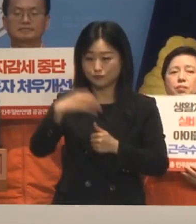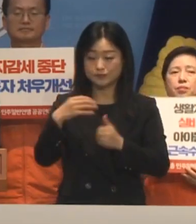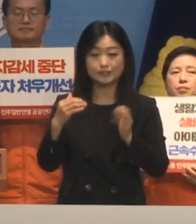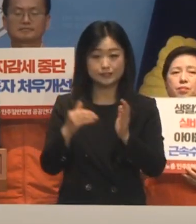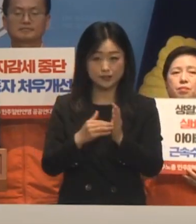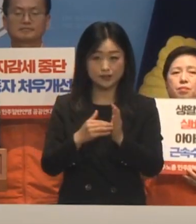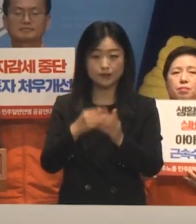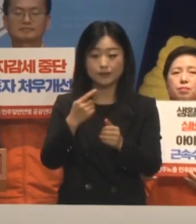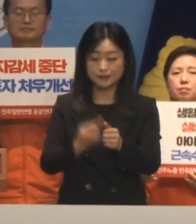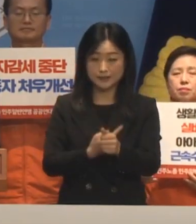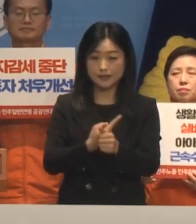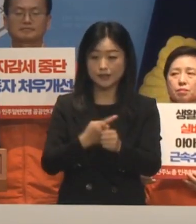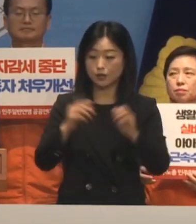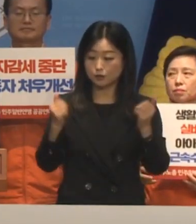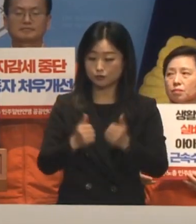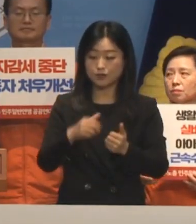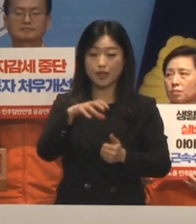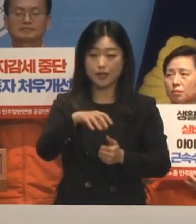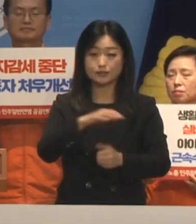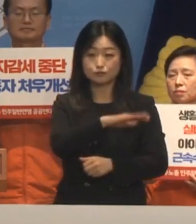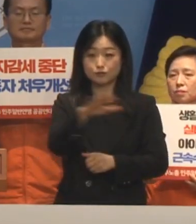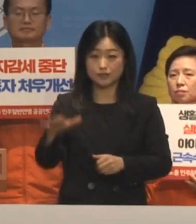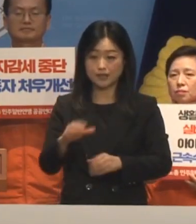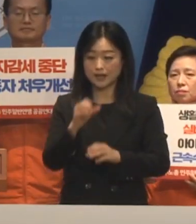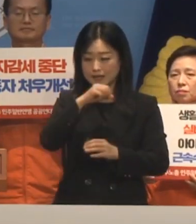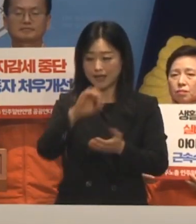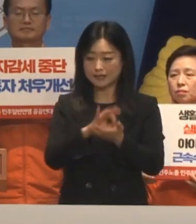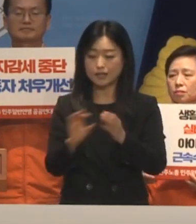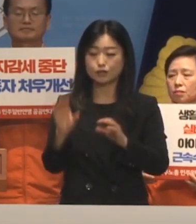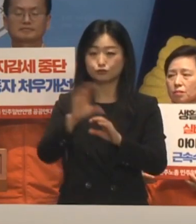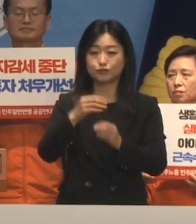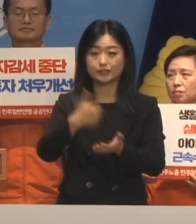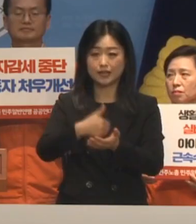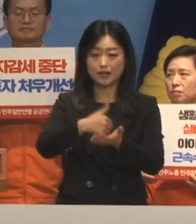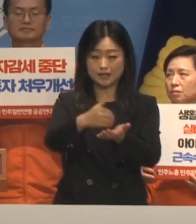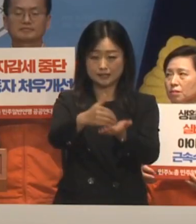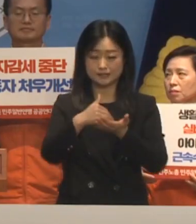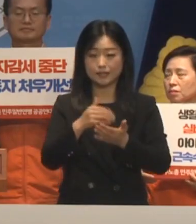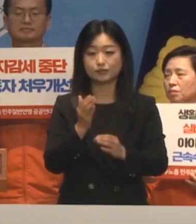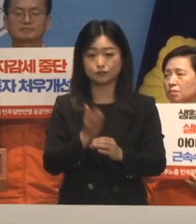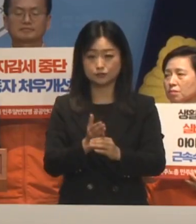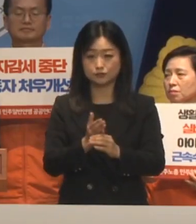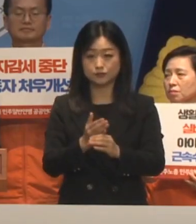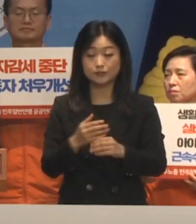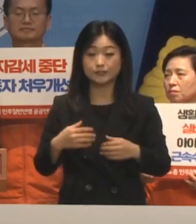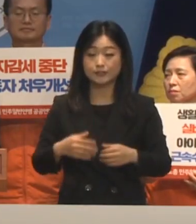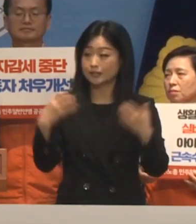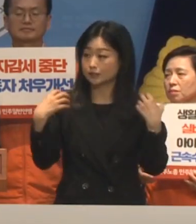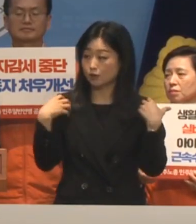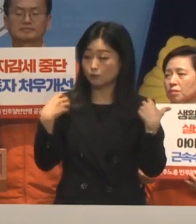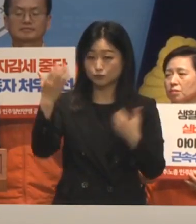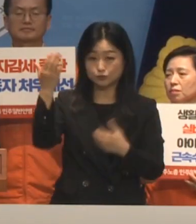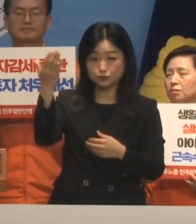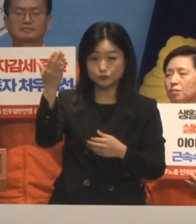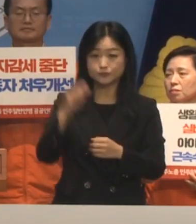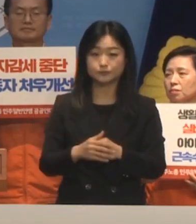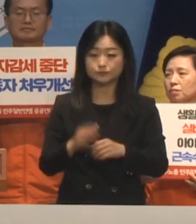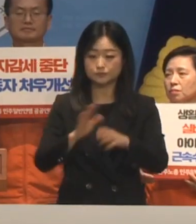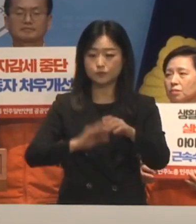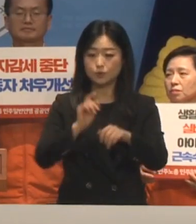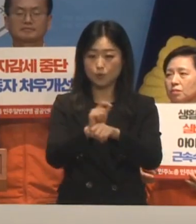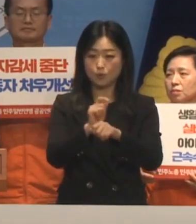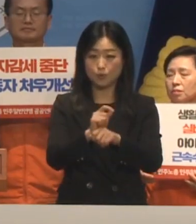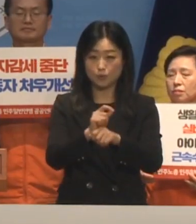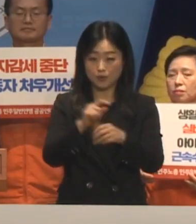그러다 보니 이렇게 국회를 통해서 정액을 요구할 수밖에 없습니다. 정부는 가장 열악한 처지에 있는 공공부문